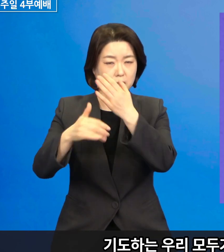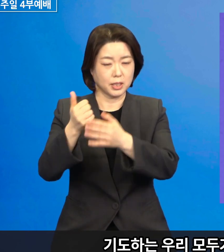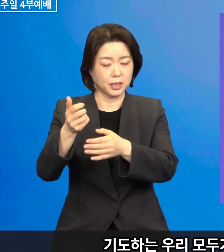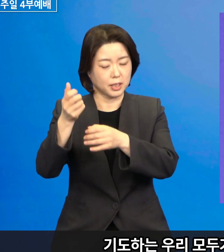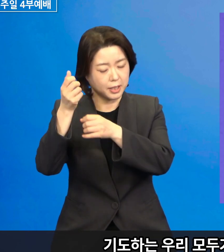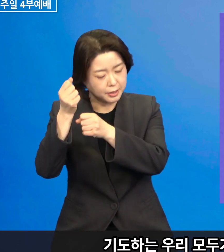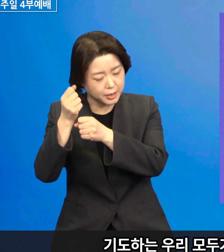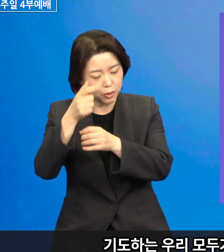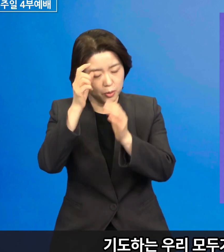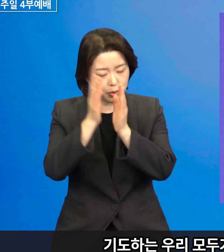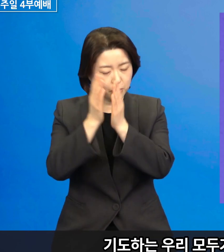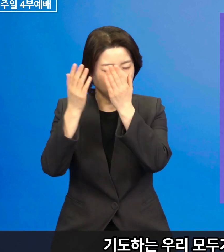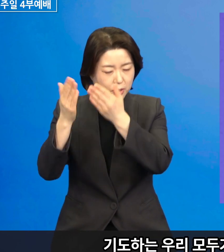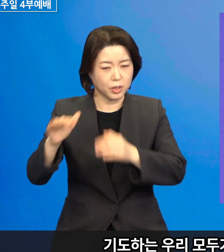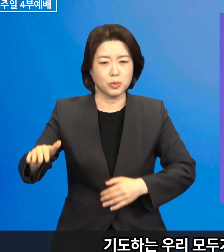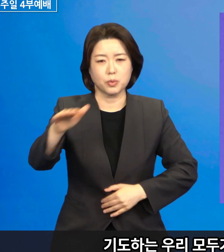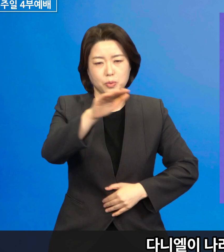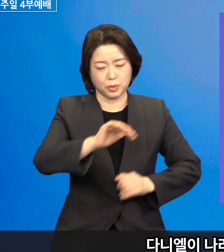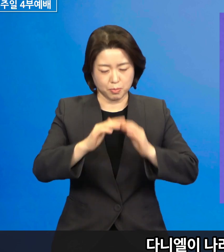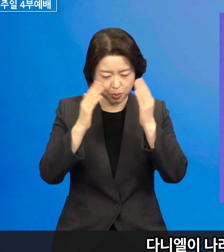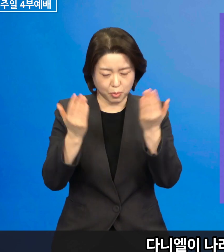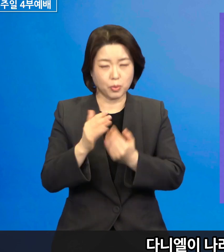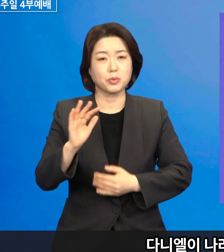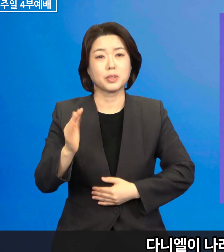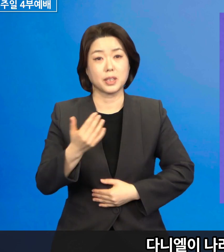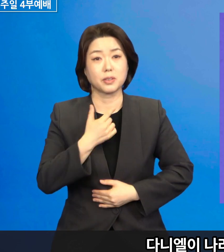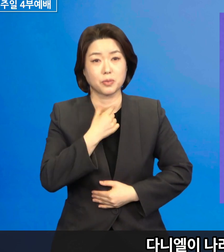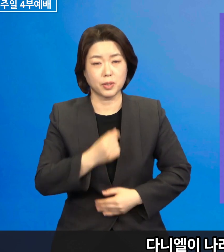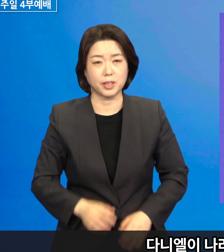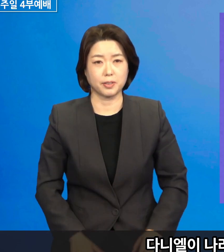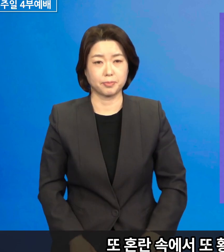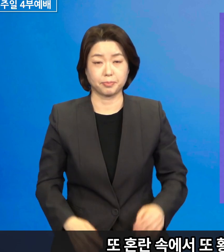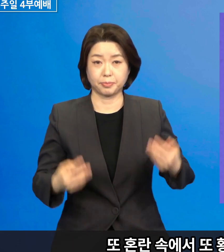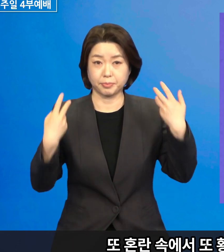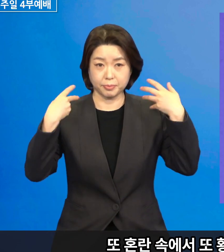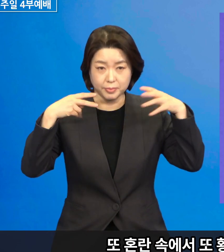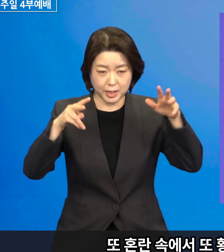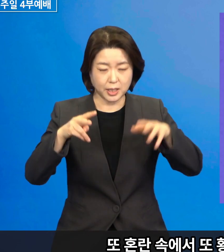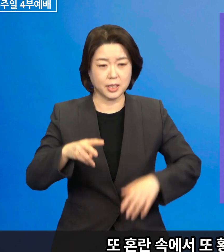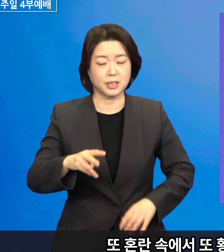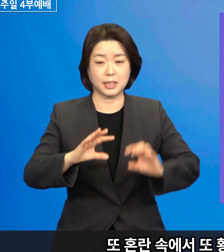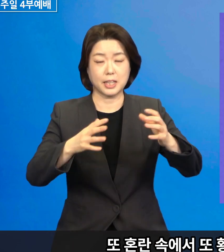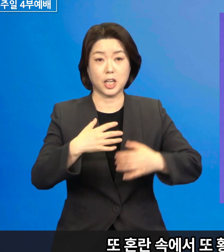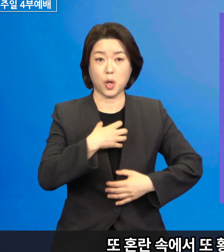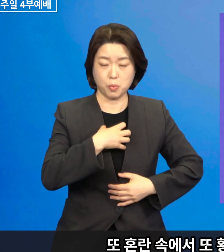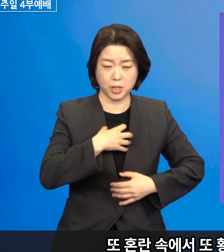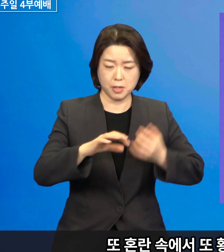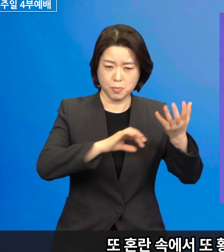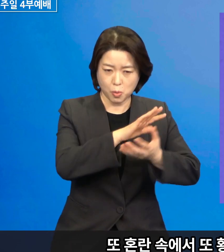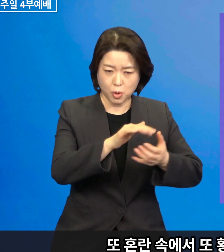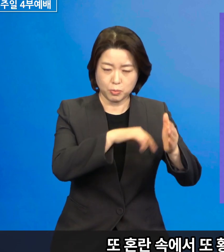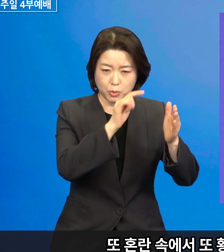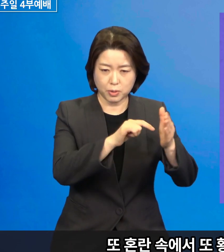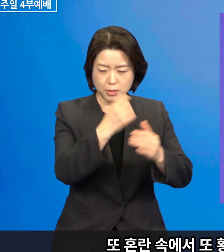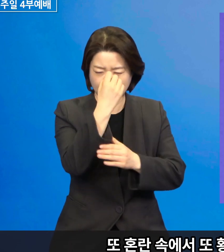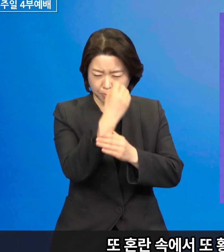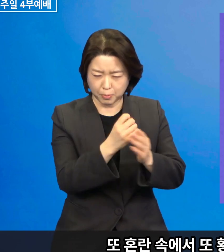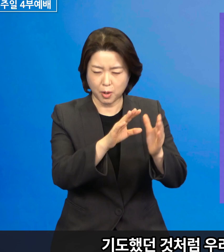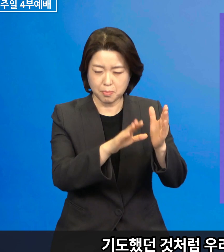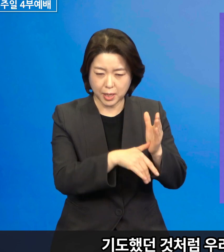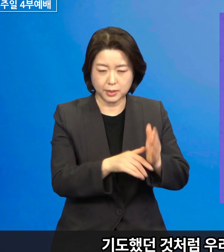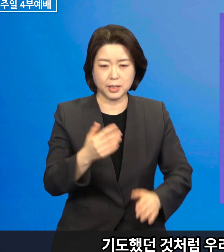모두가 되었으면 좋겠습니다. 다니엘이 나라의 위기 속에서 또 혼란 속에서 또 황폐함 속에서